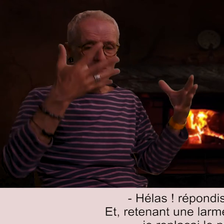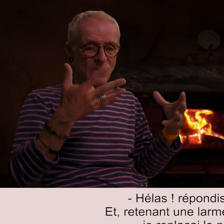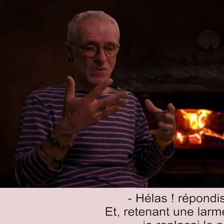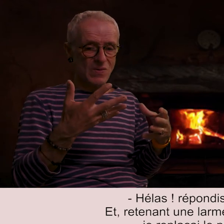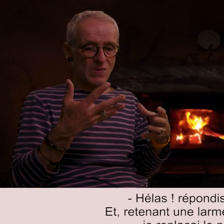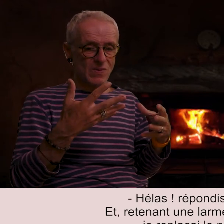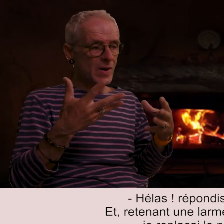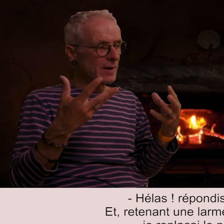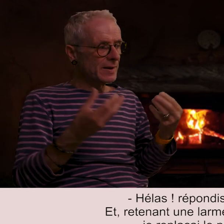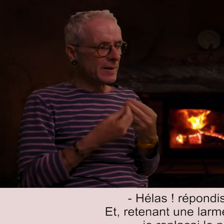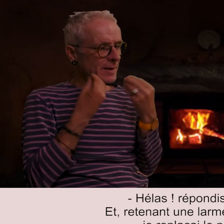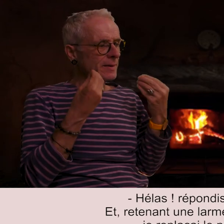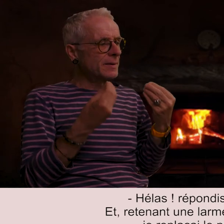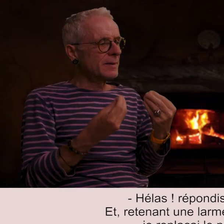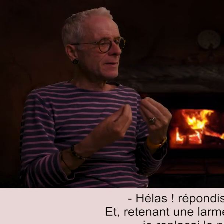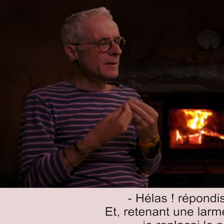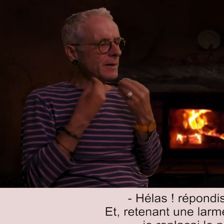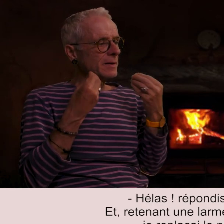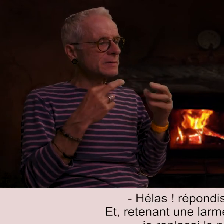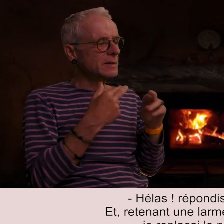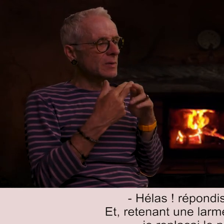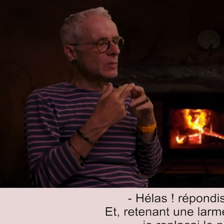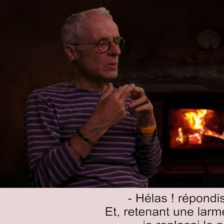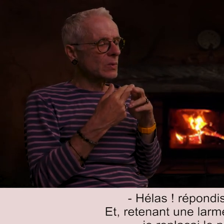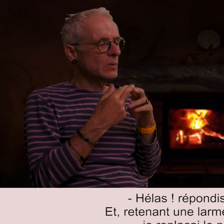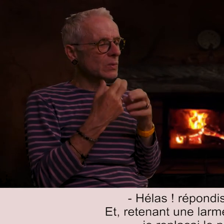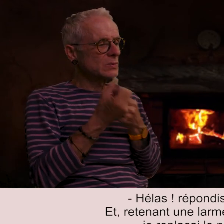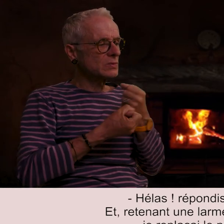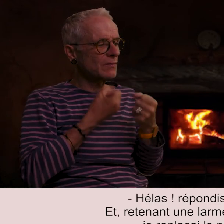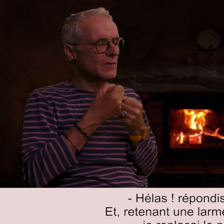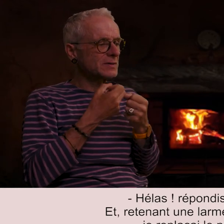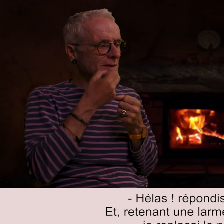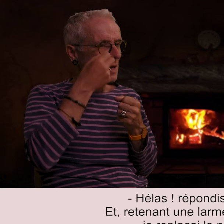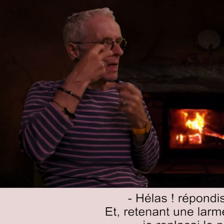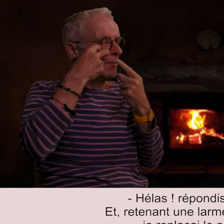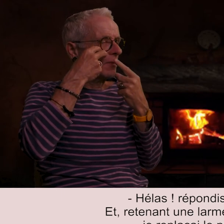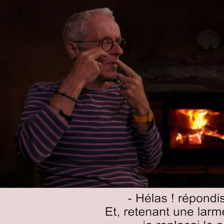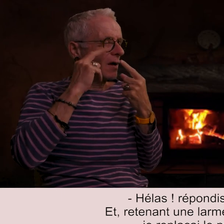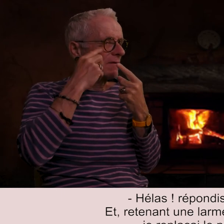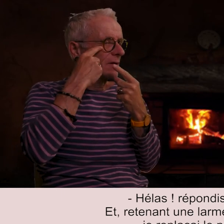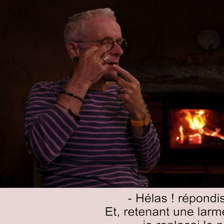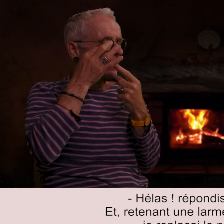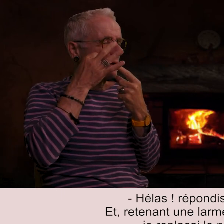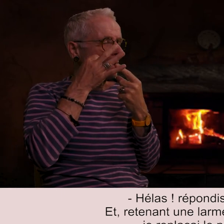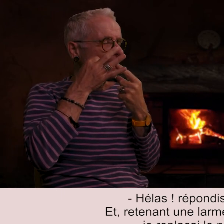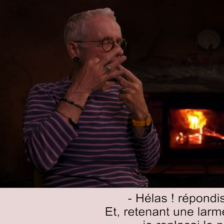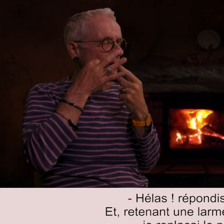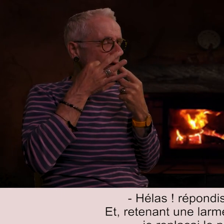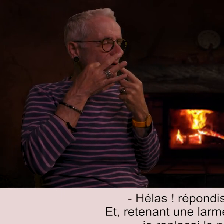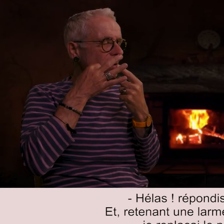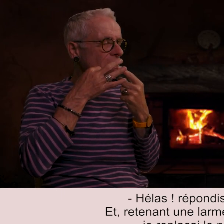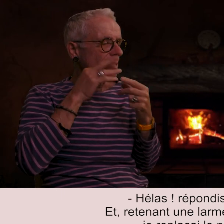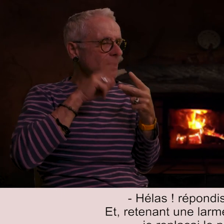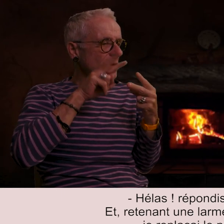hélas répondis-je douloureusement et retenant une larme qui était près de tomber je replaçai le